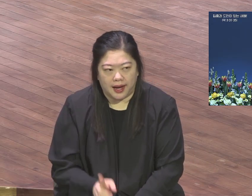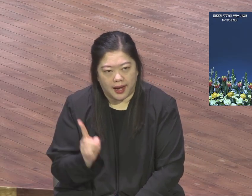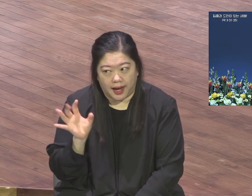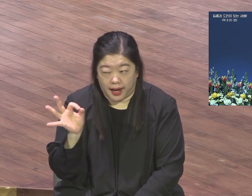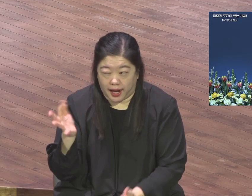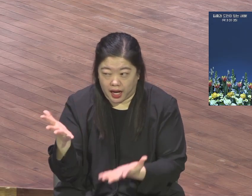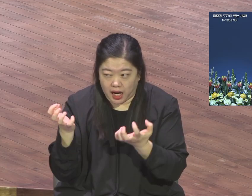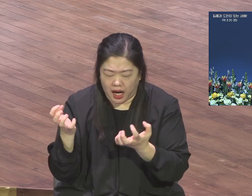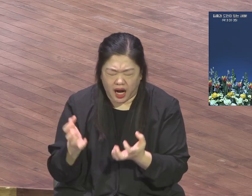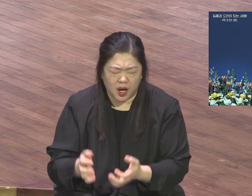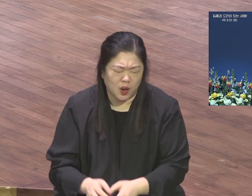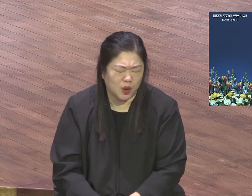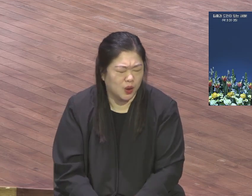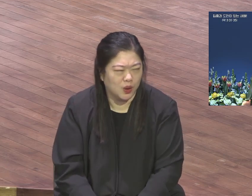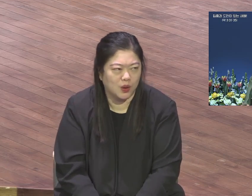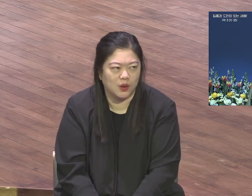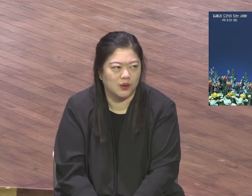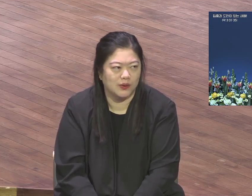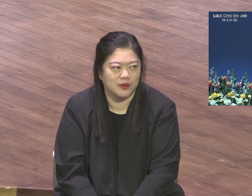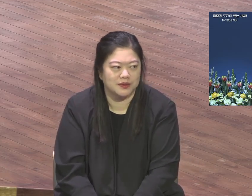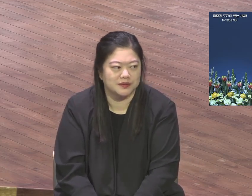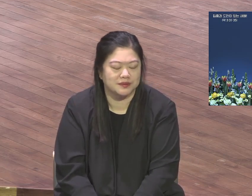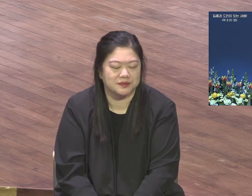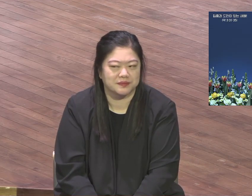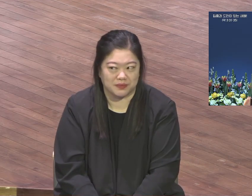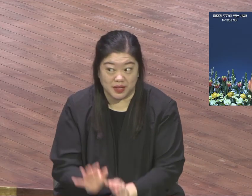장로님이 여러분